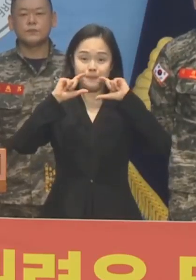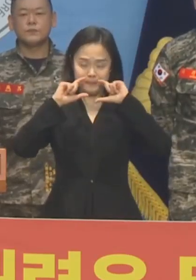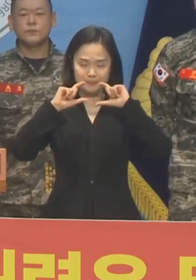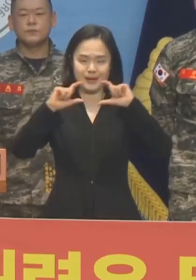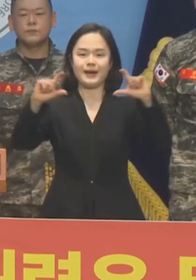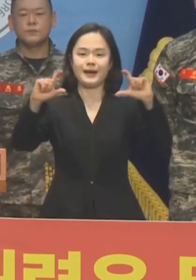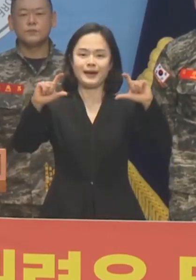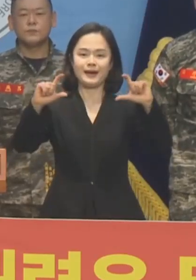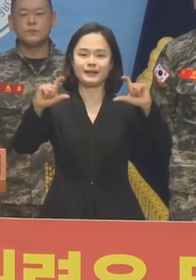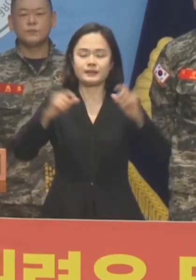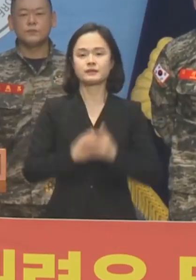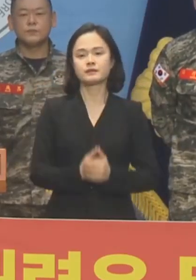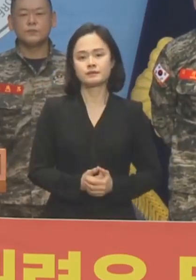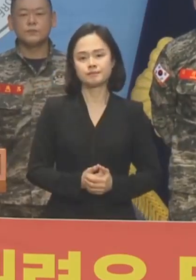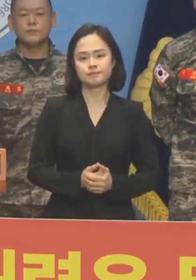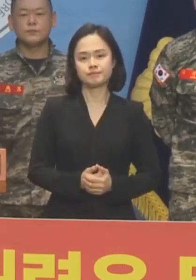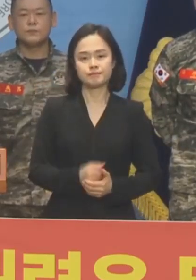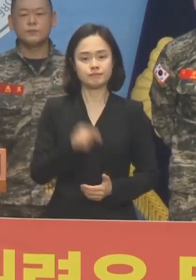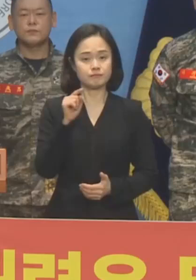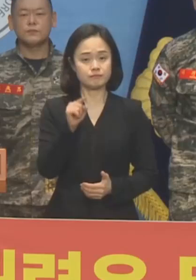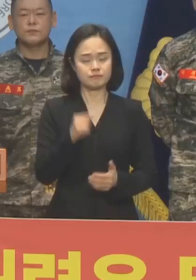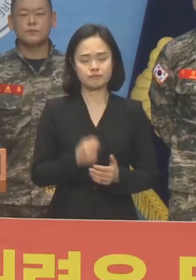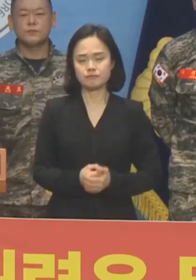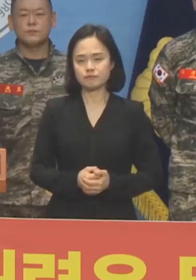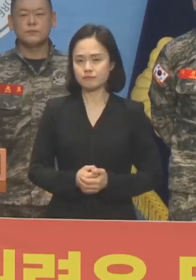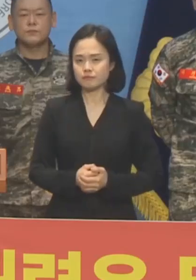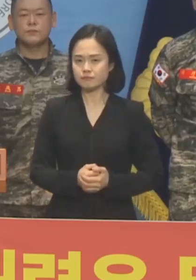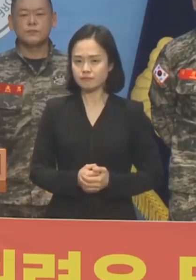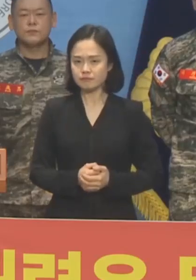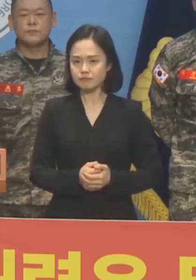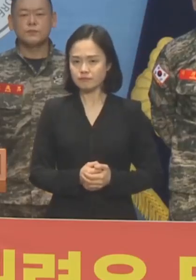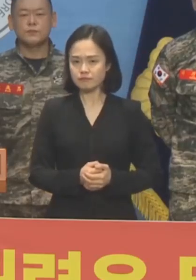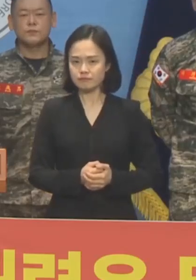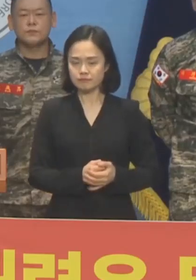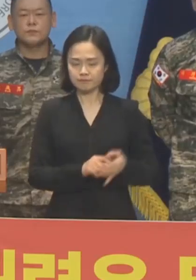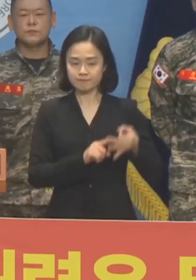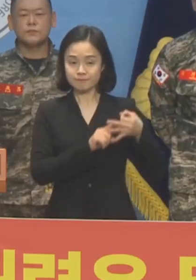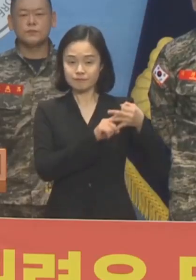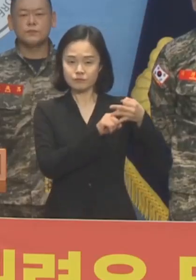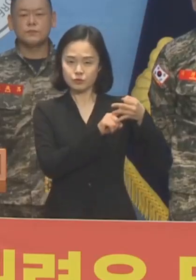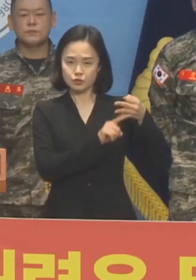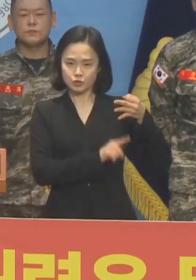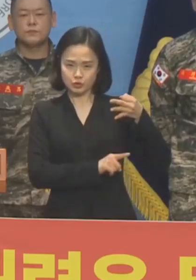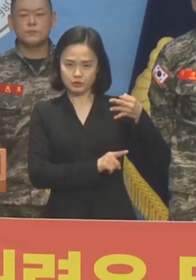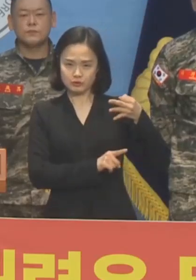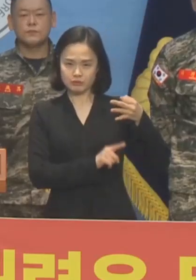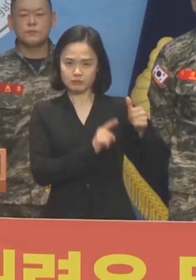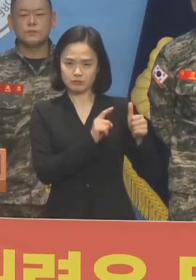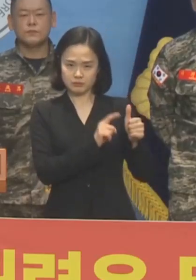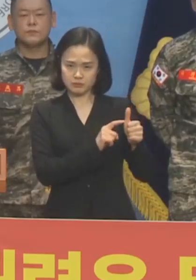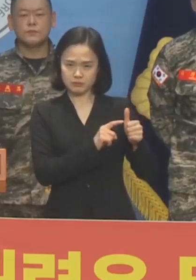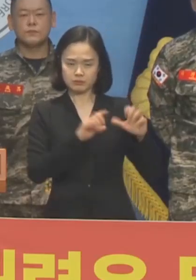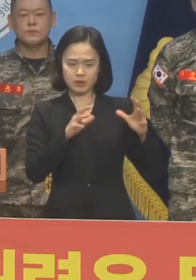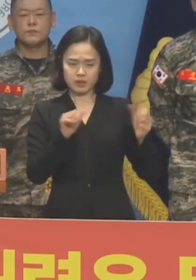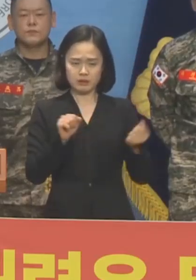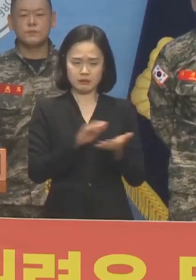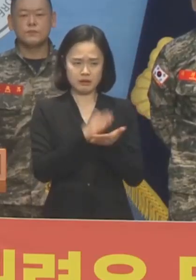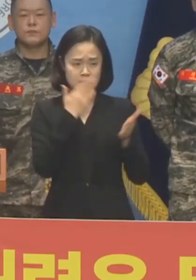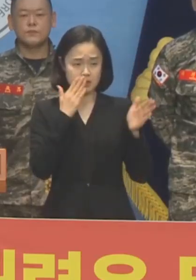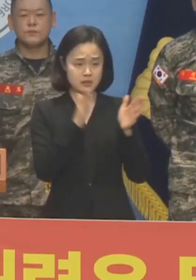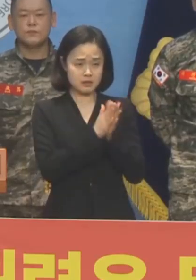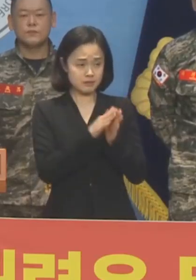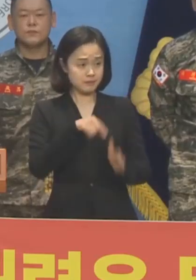참군인을 난도질하려고 했던 윤석열 내란 일당의 잘못을 또 한 번